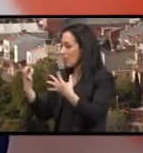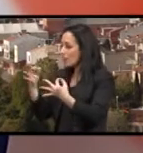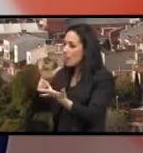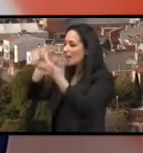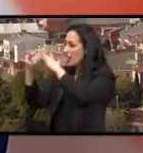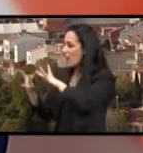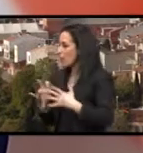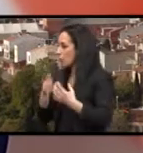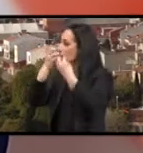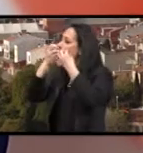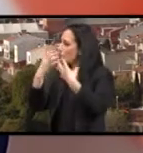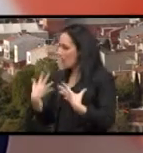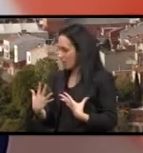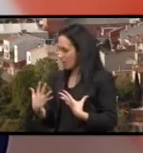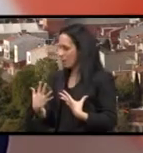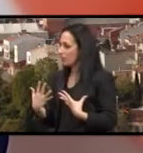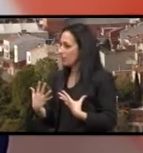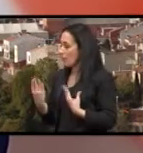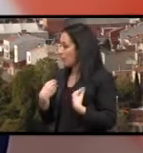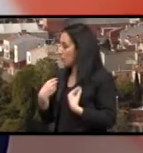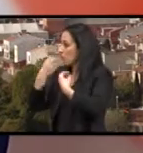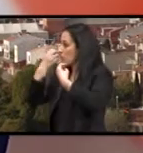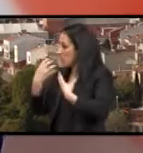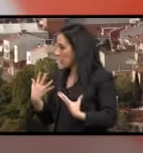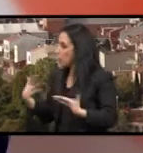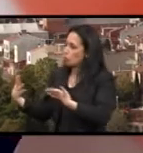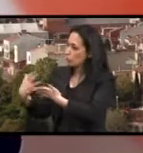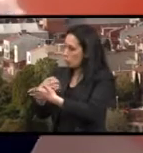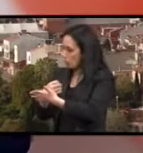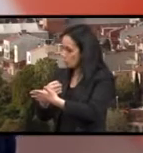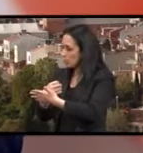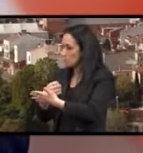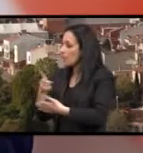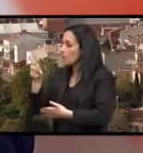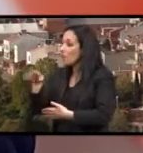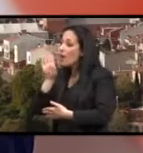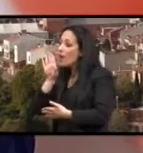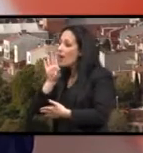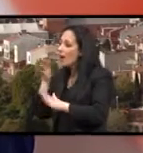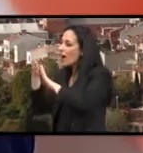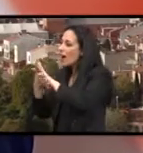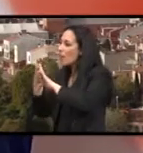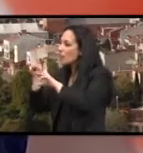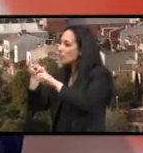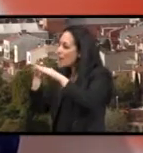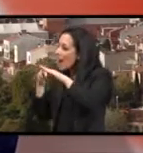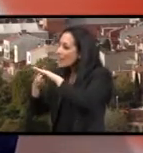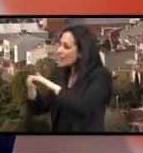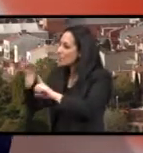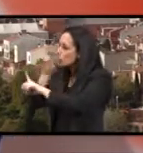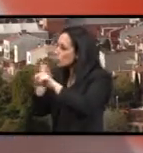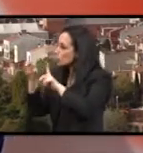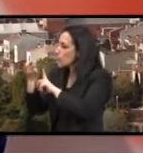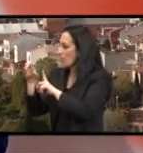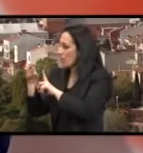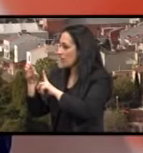bé tots. Bueno, i abans que parlaves de l'accés a la cultura i